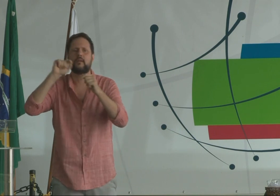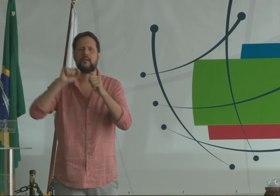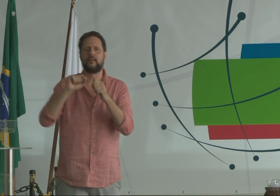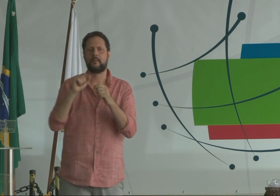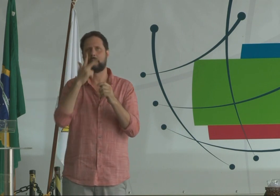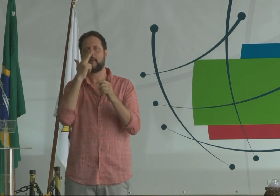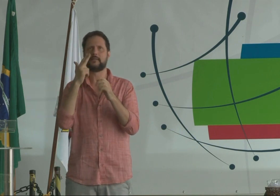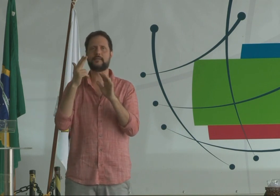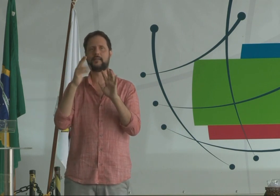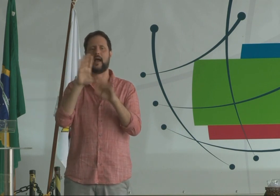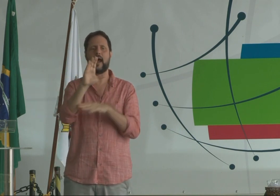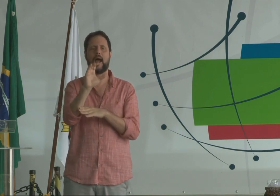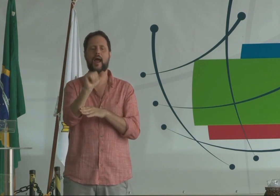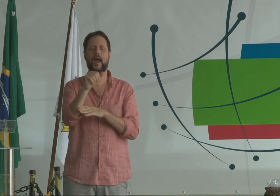conseguia acompanhar.